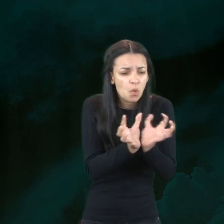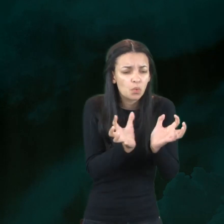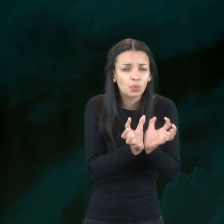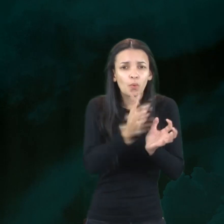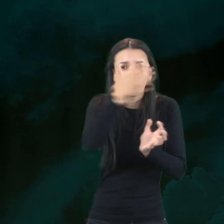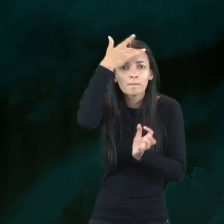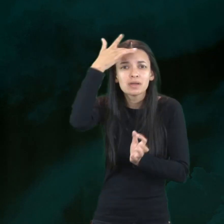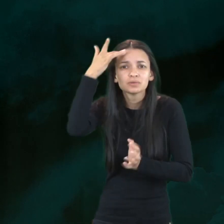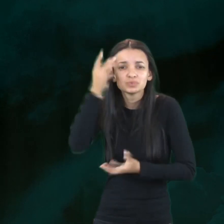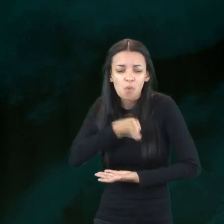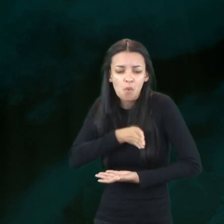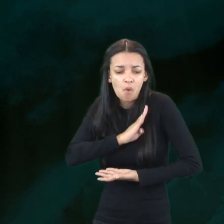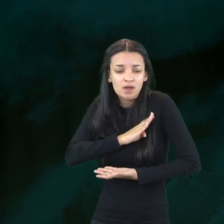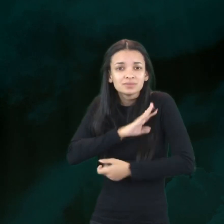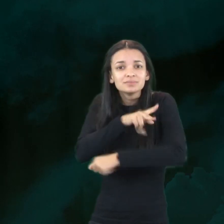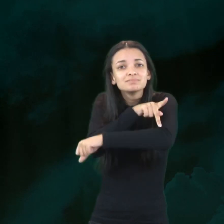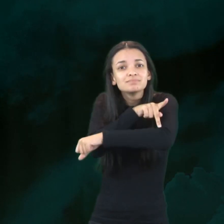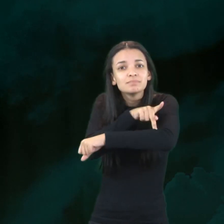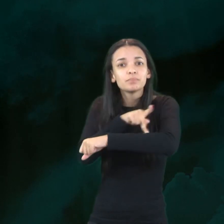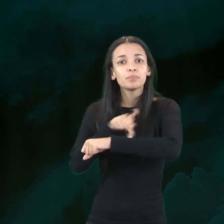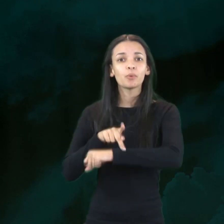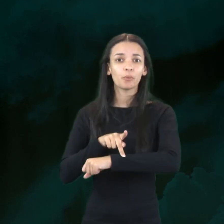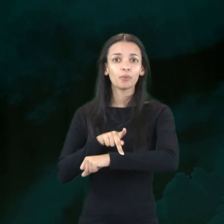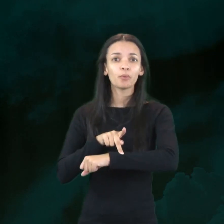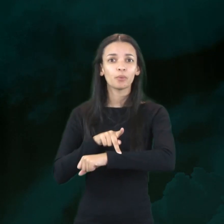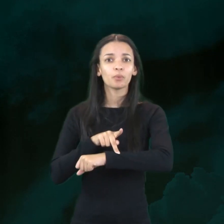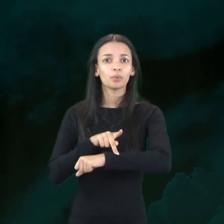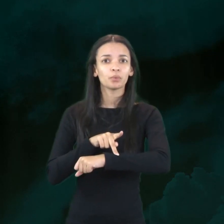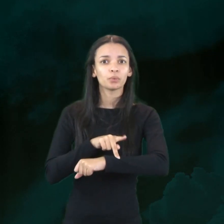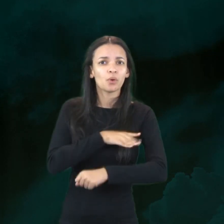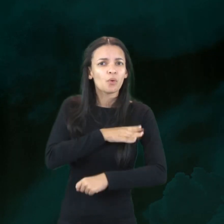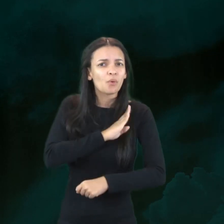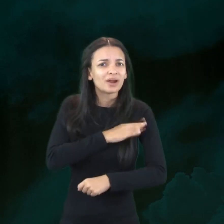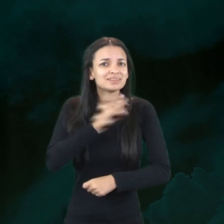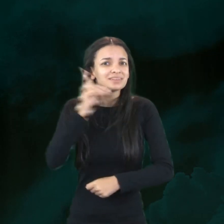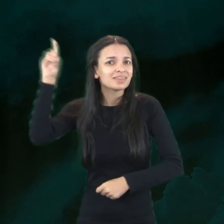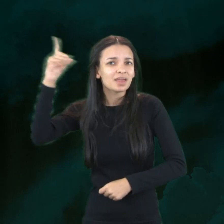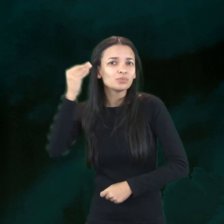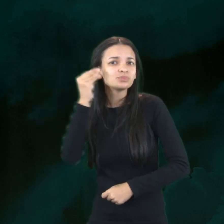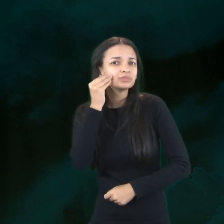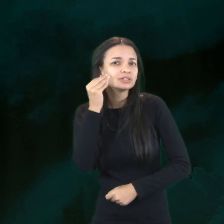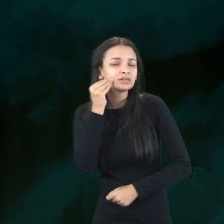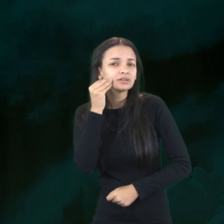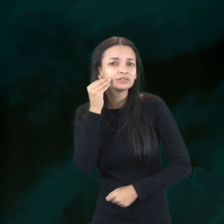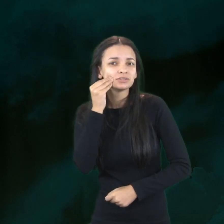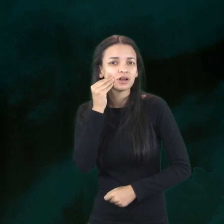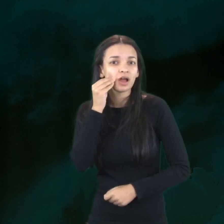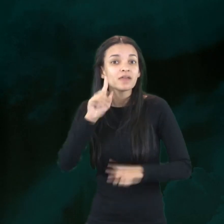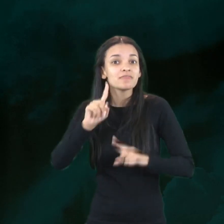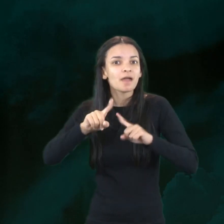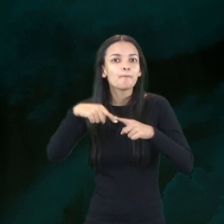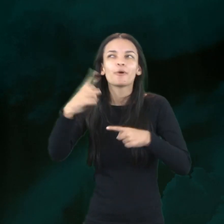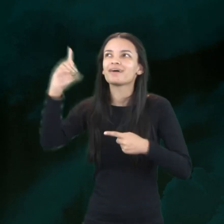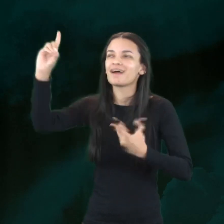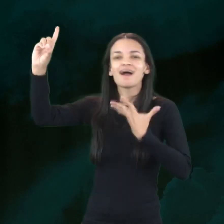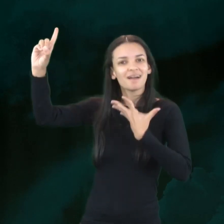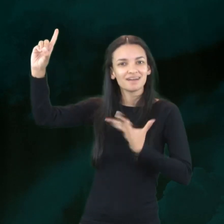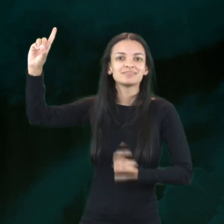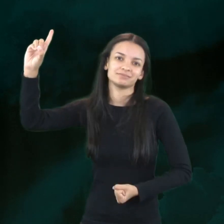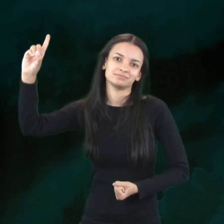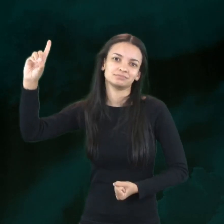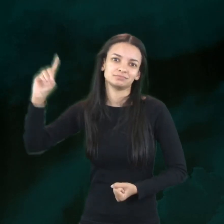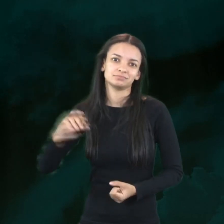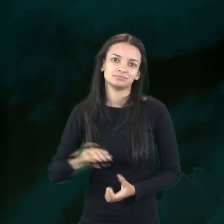puro. Um coração que seja provado e aprovado. Isso, irmão, só você e Deus